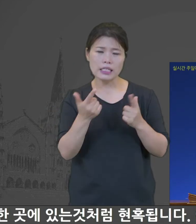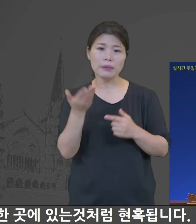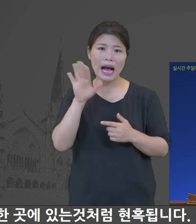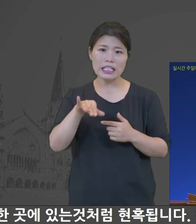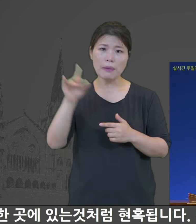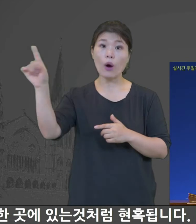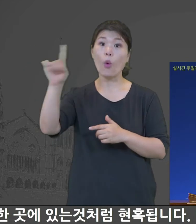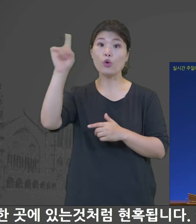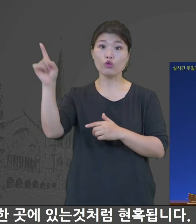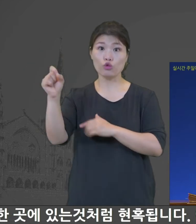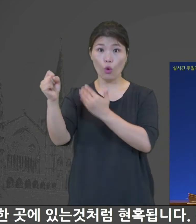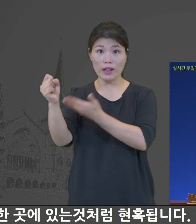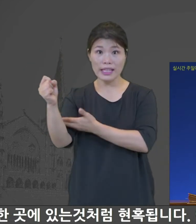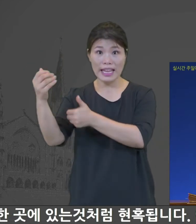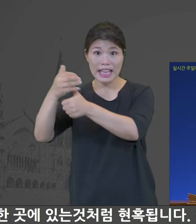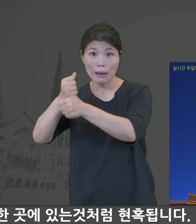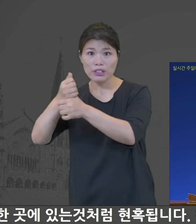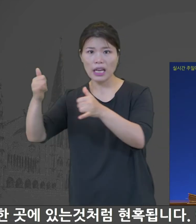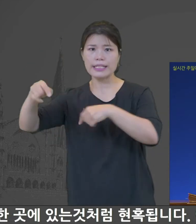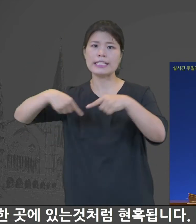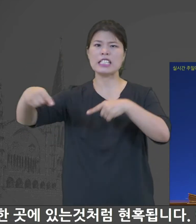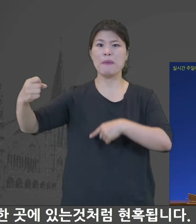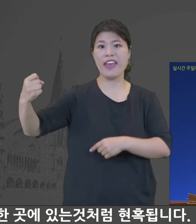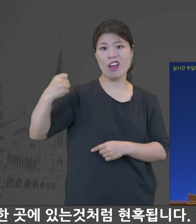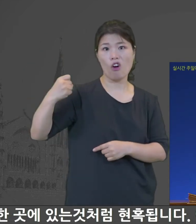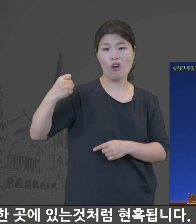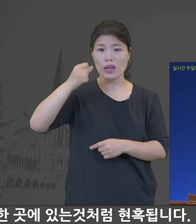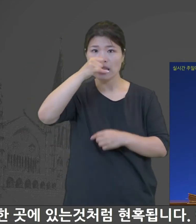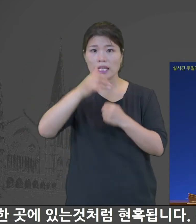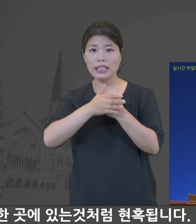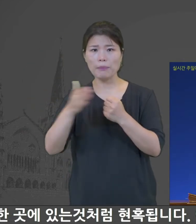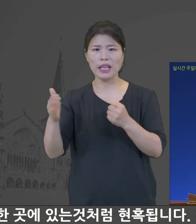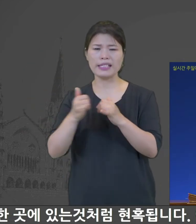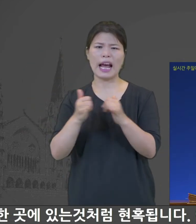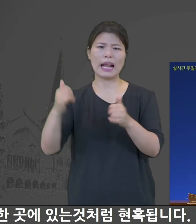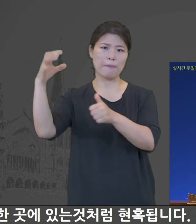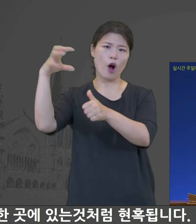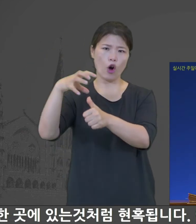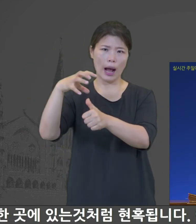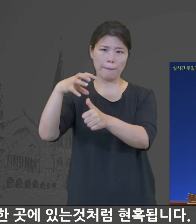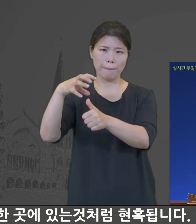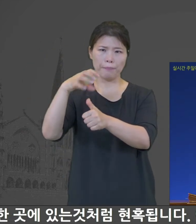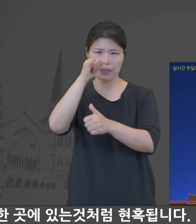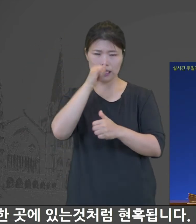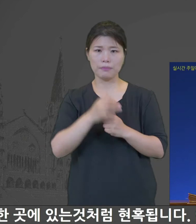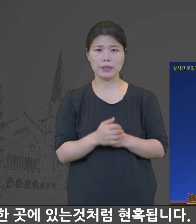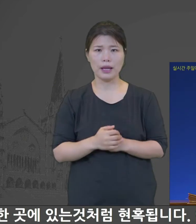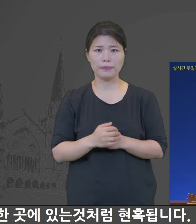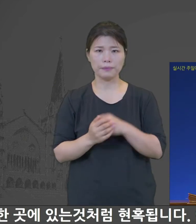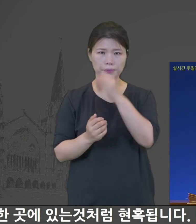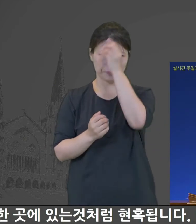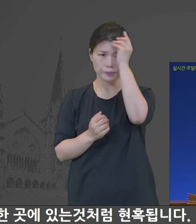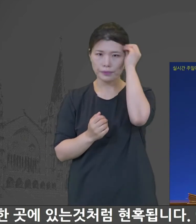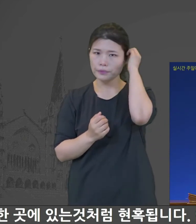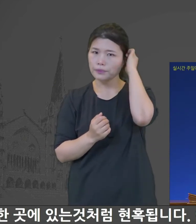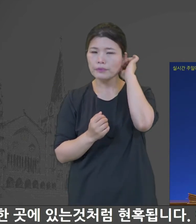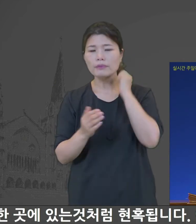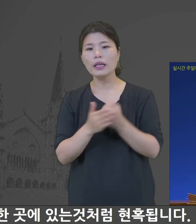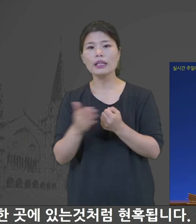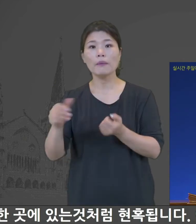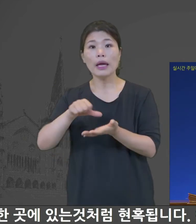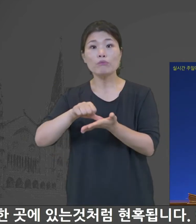공중 권세 잡은 자는 지배력을 갖고 사람을 억압하는 겁니다. 이래서 이거는 조금 더